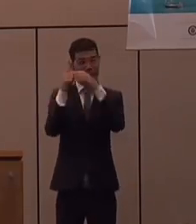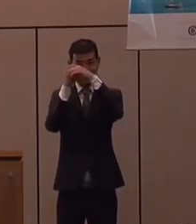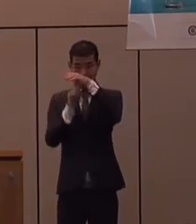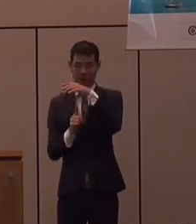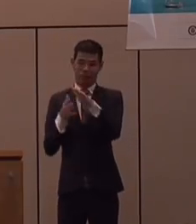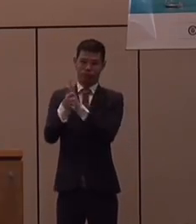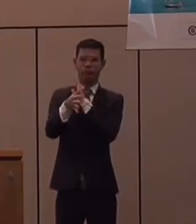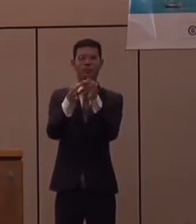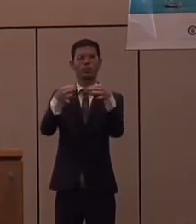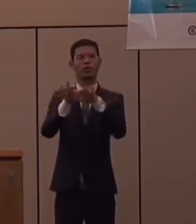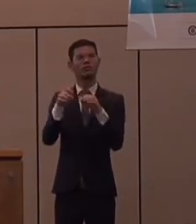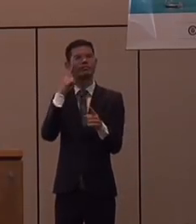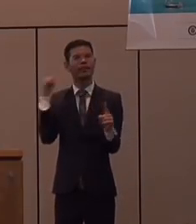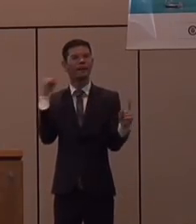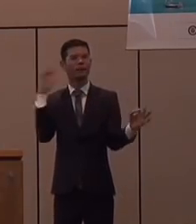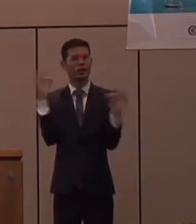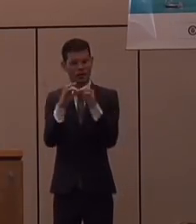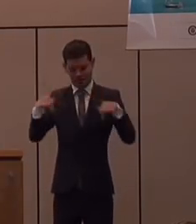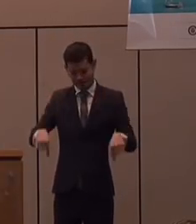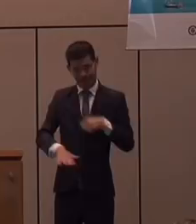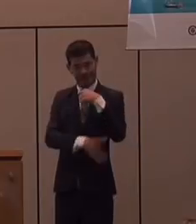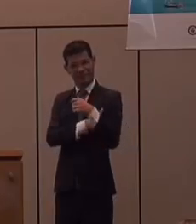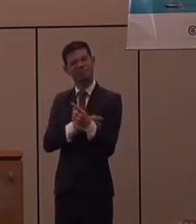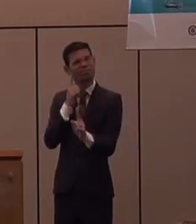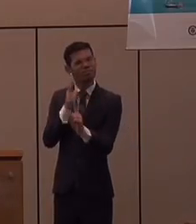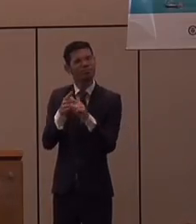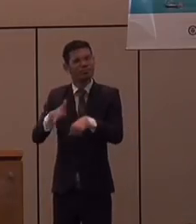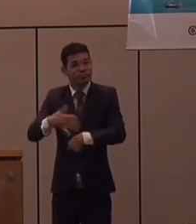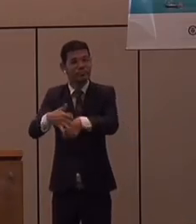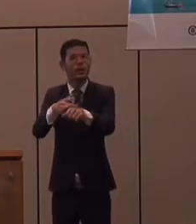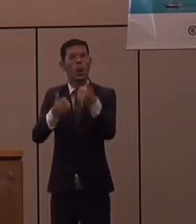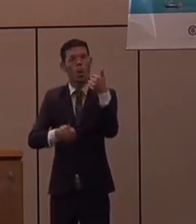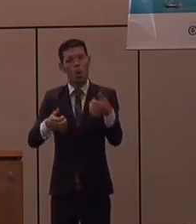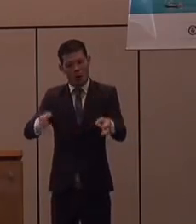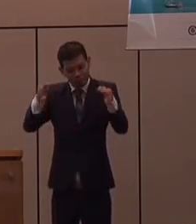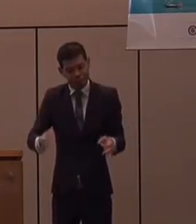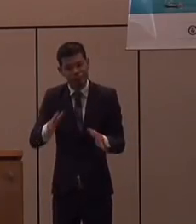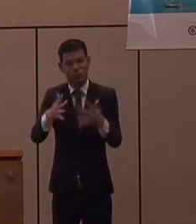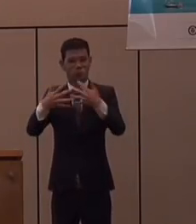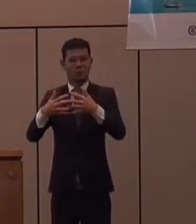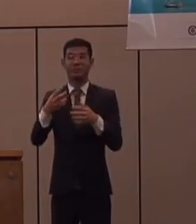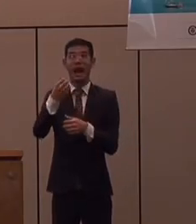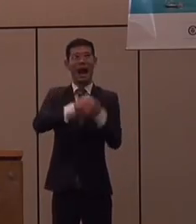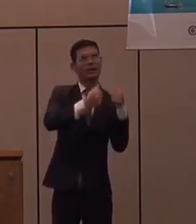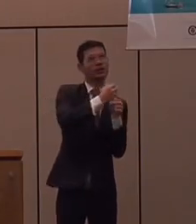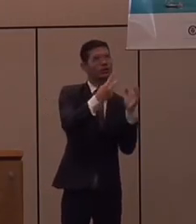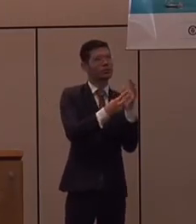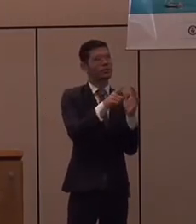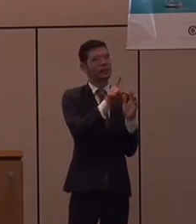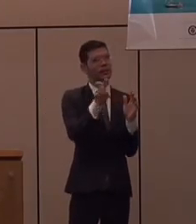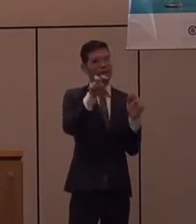ministerio para promover la formalización empresarial el año 2017 fue el año del decreto 639